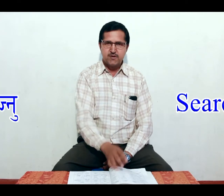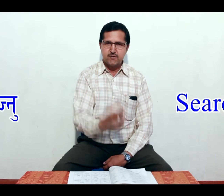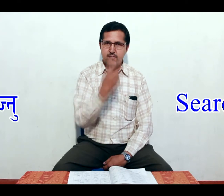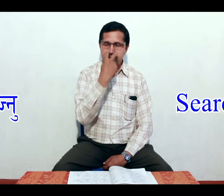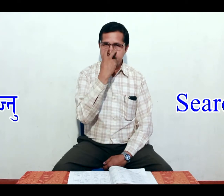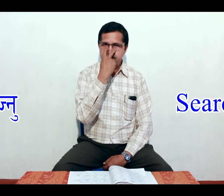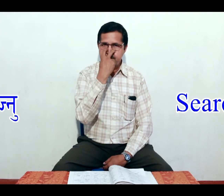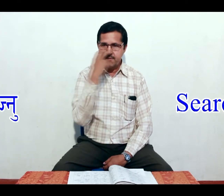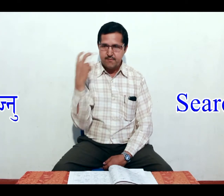खोज्नु